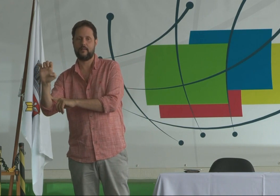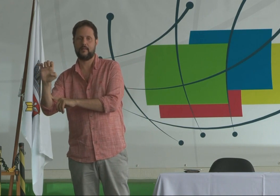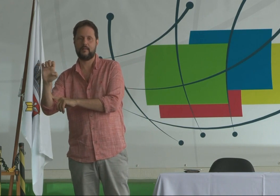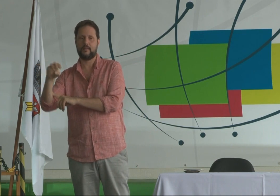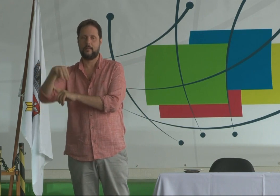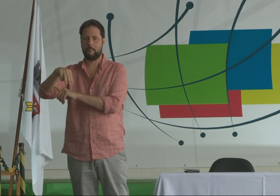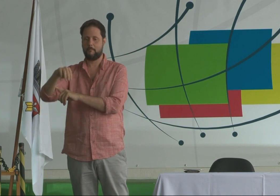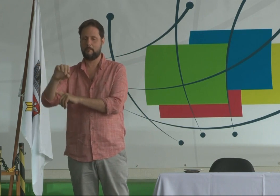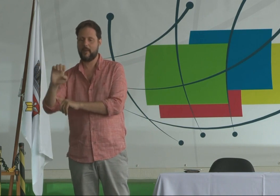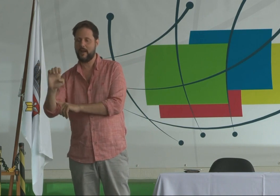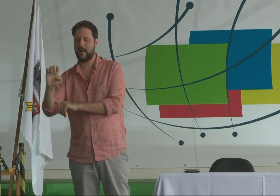chamada...